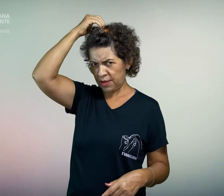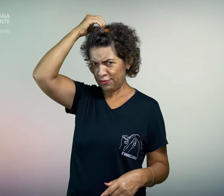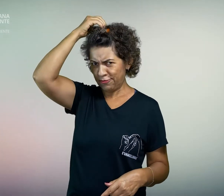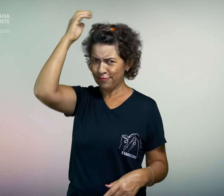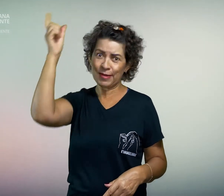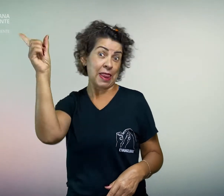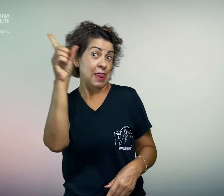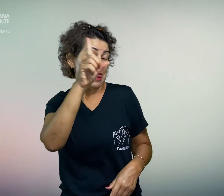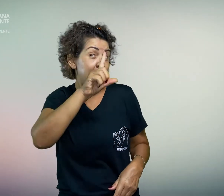bisavós cometeram?